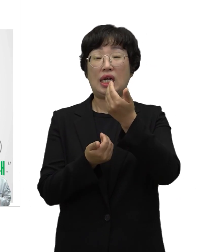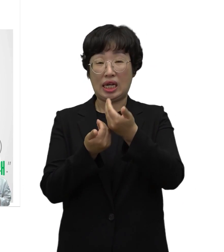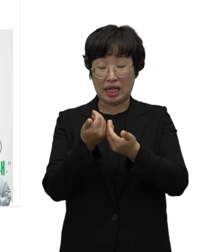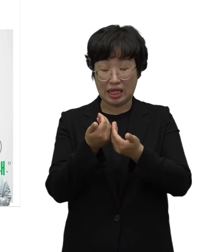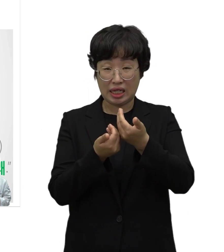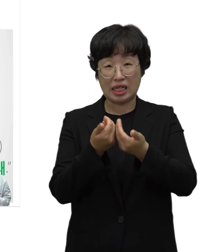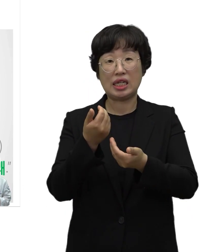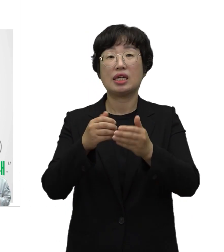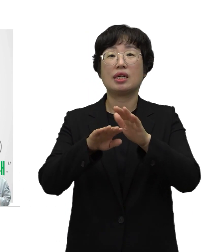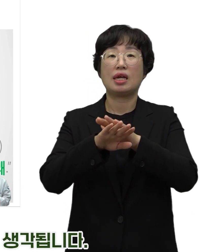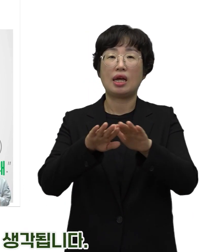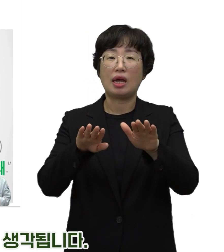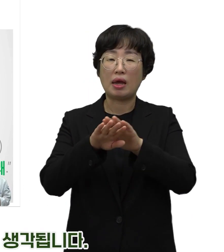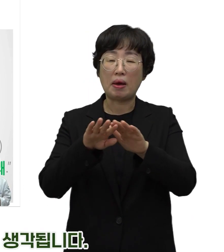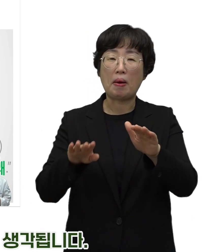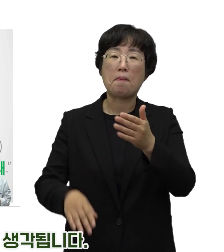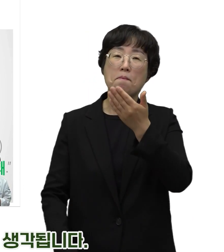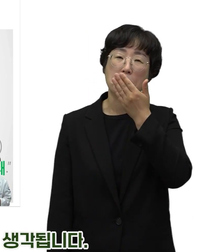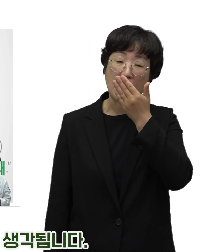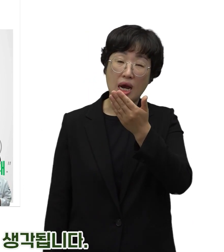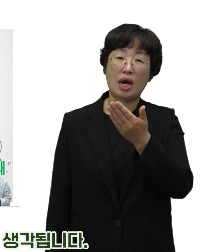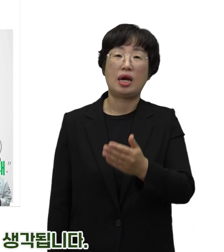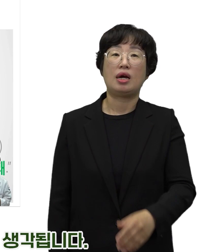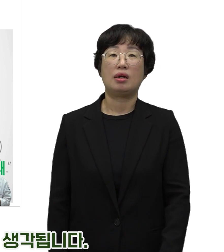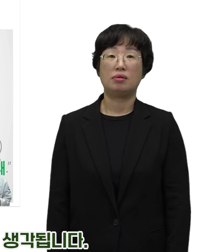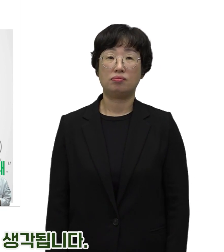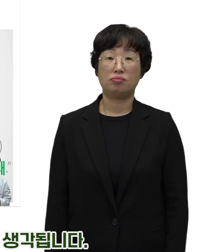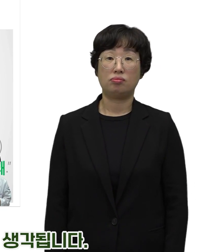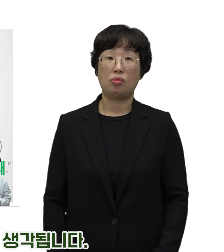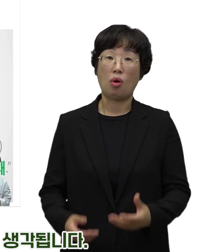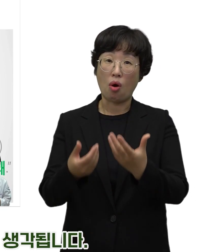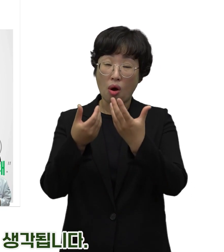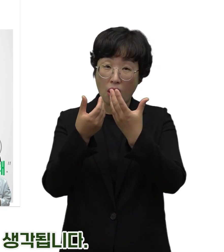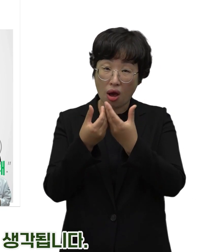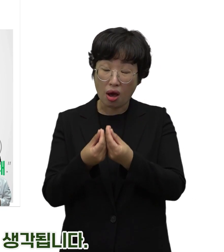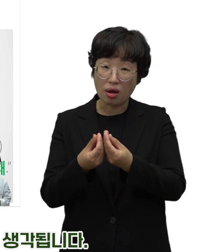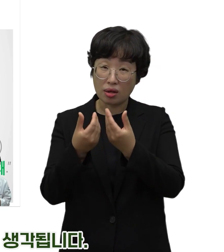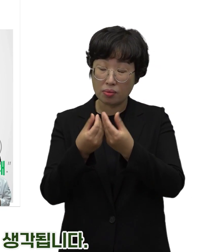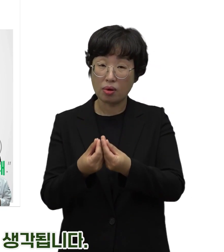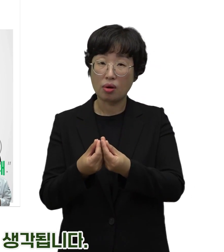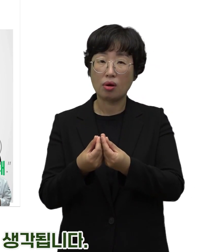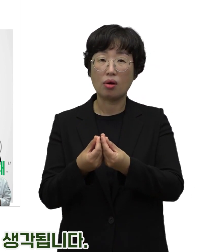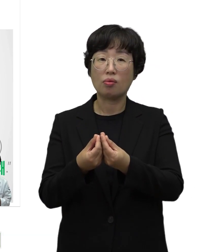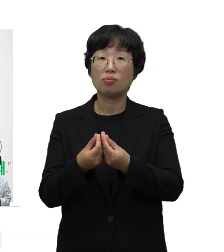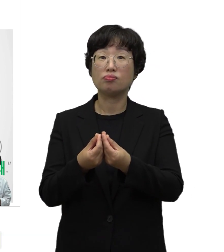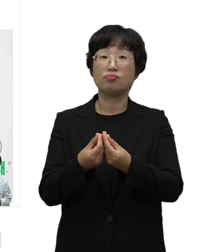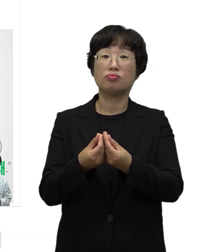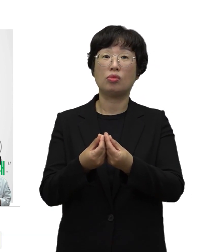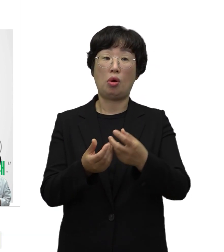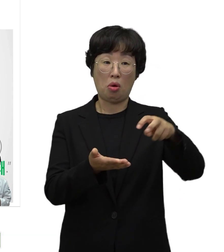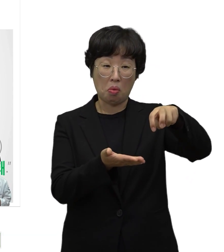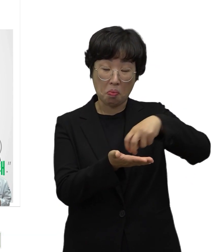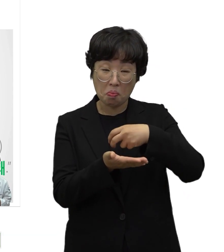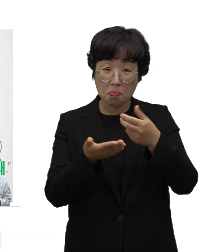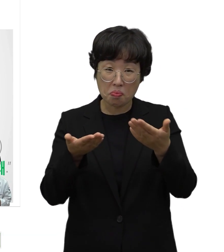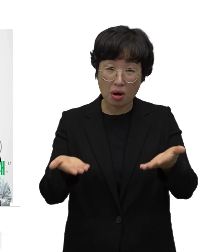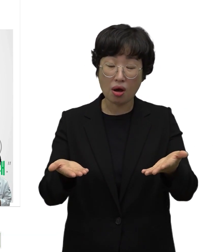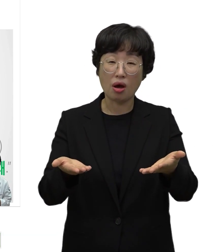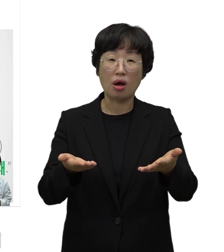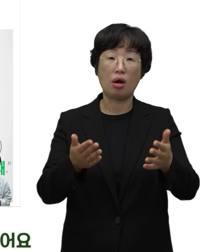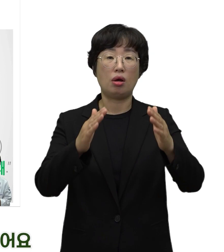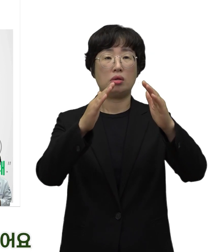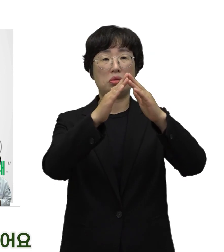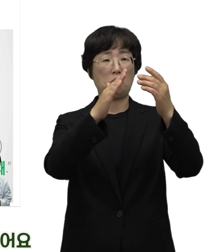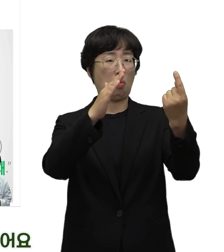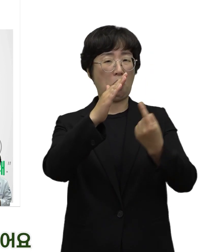간곡하게 부탁하면 조금 갈등 해결에 도움이 될 것으로 생각됩니다. 그래서 연락도 없이 집에 들어오지